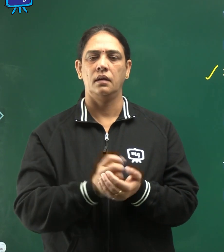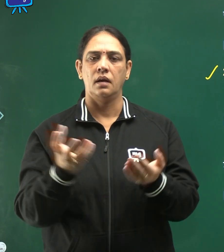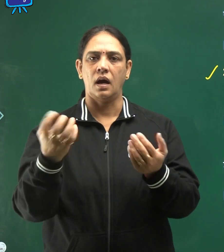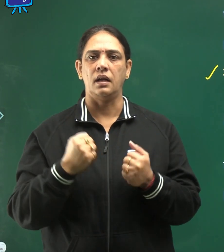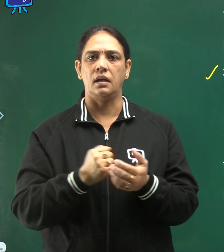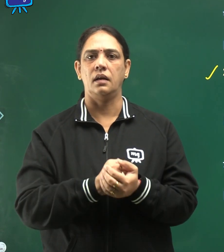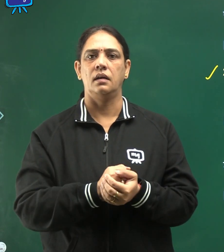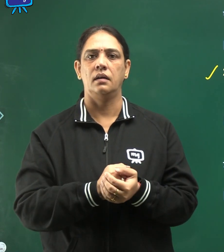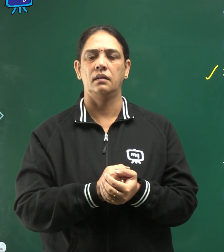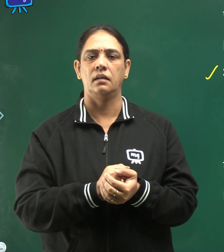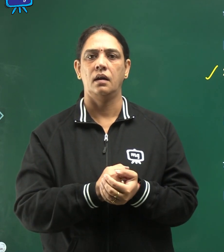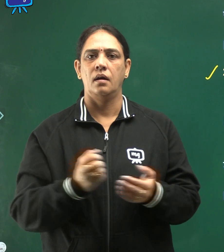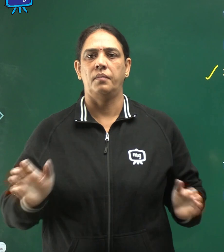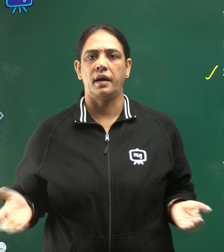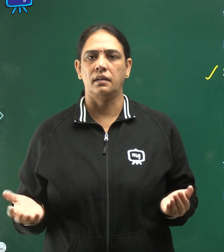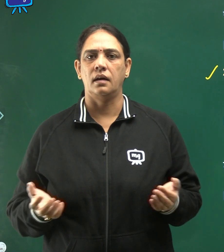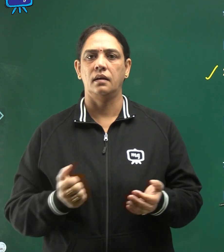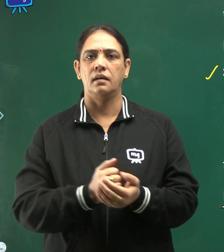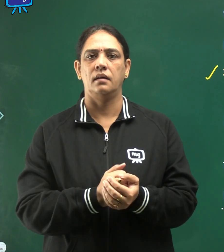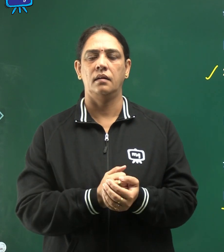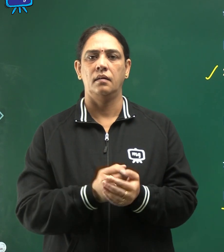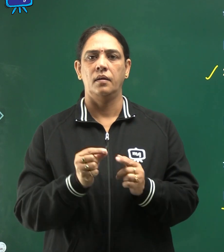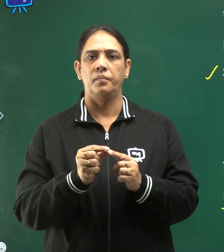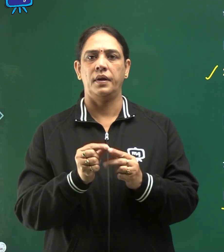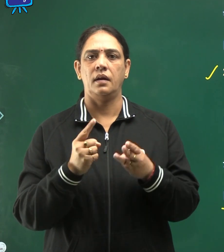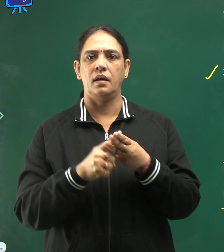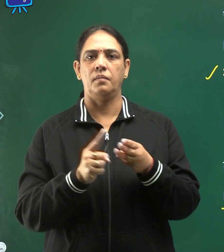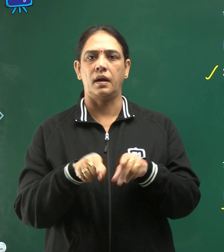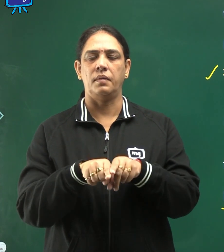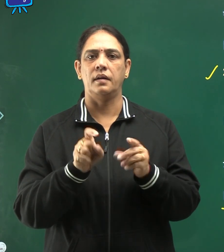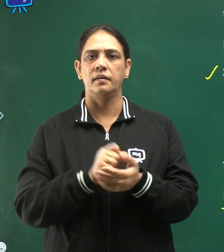आने की प्रायिकता PE बराबर